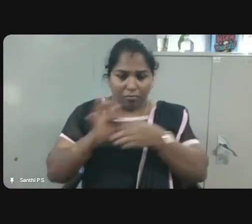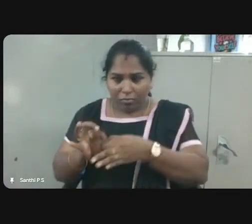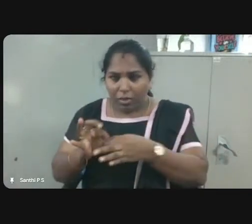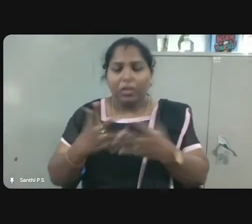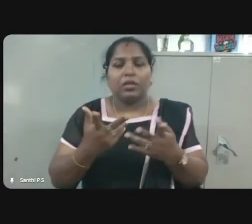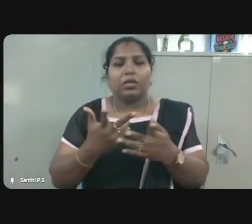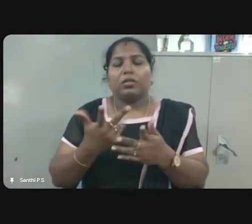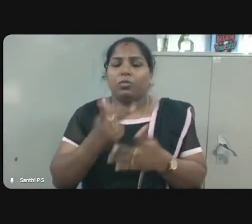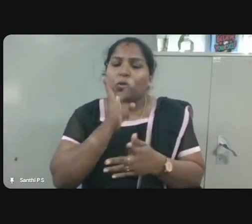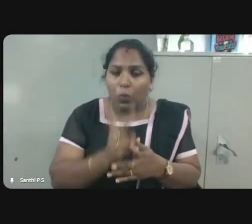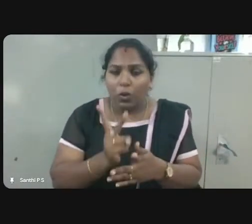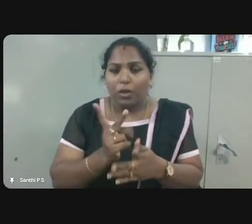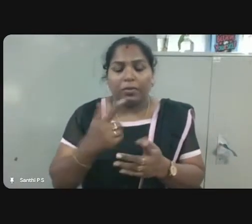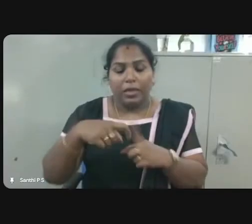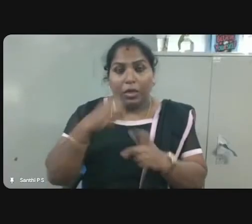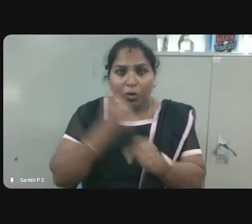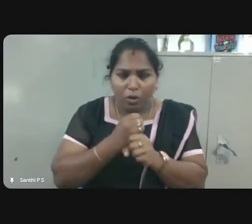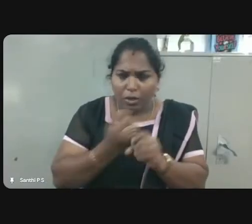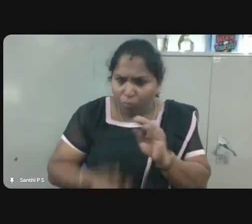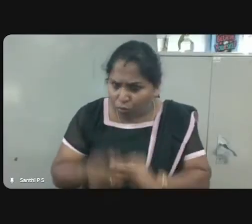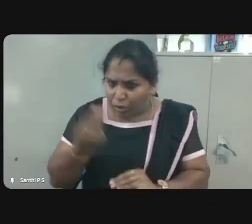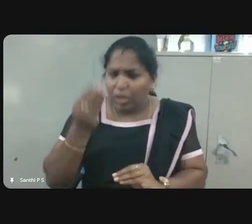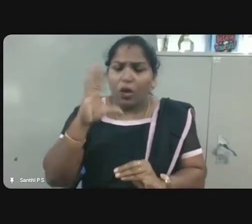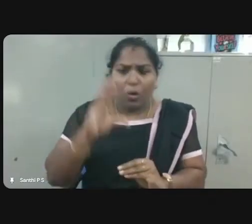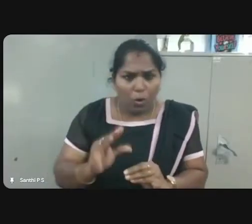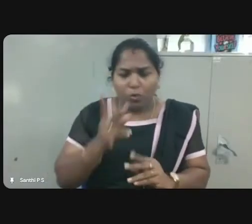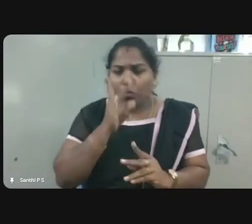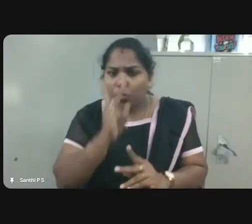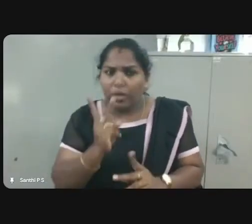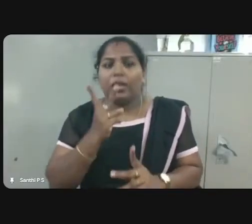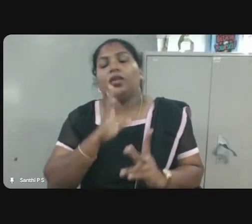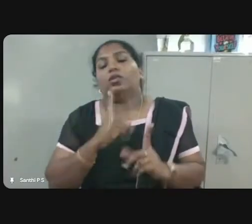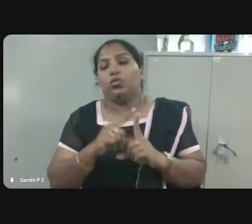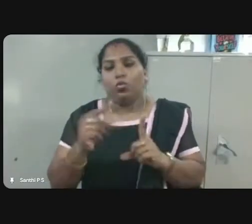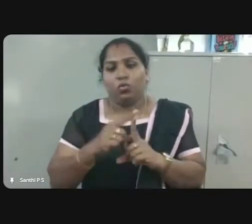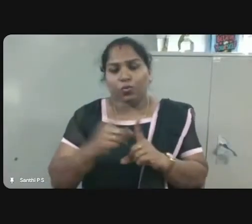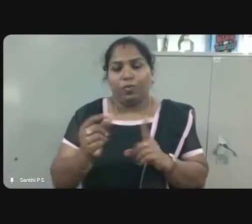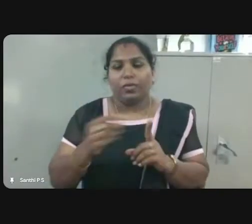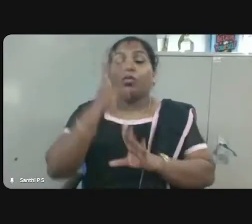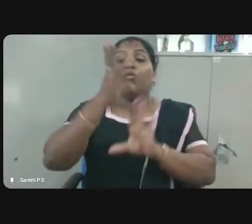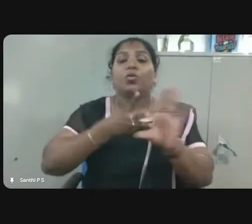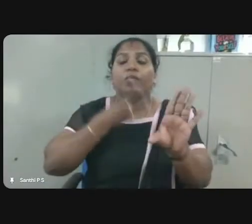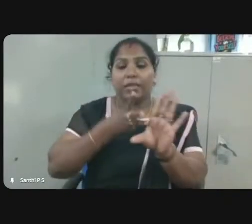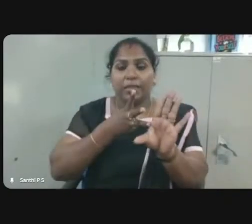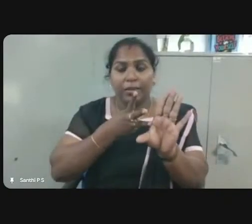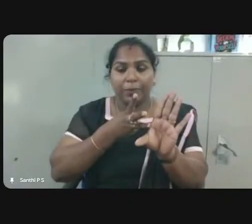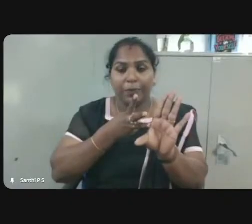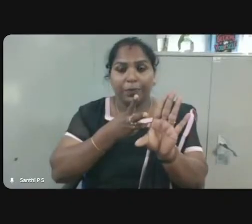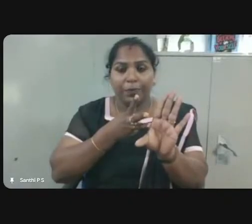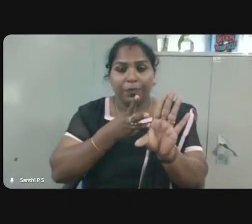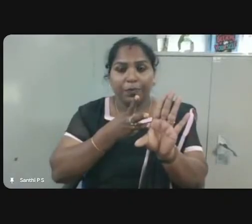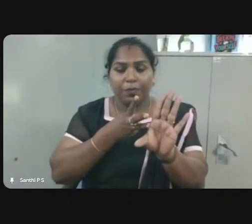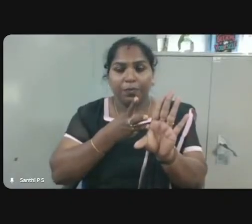0.75 മില്ലിഗ്രാം പെർ കിലോഗ്രാം ബോഡി വെയിറ്റിലാണ് കൊടുക്കുന്നത്. അത് വേറൊന്നും ചെയ്യുന്നില്ല. നമുക്കൊരു 3 വർഷത്തേക്ക് മുന്നോട്ട് ഈ ബലക്കുറവ്